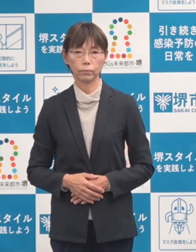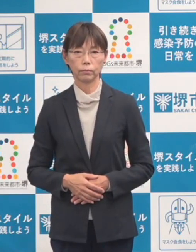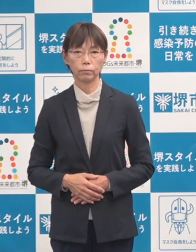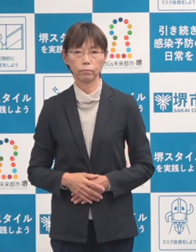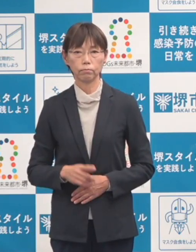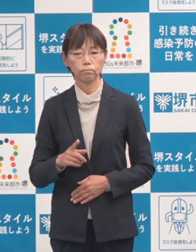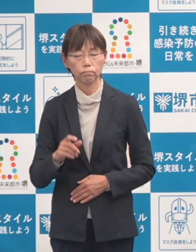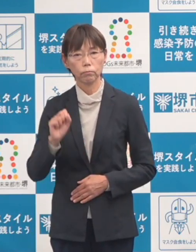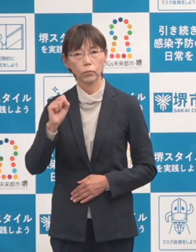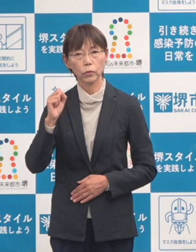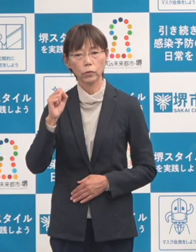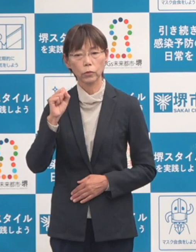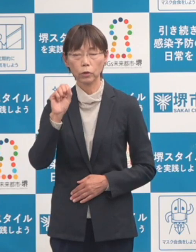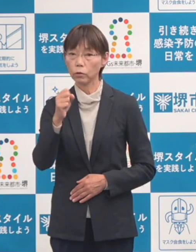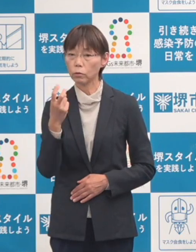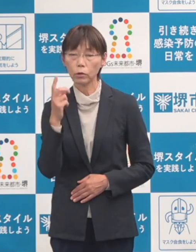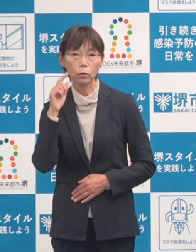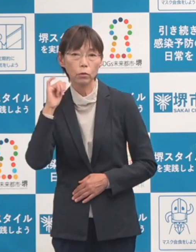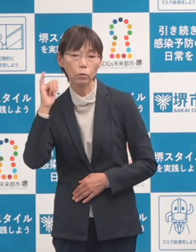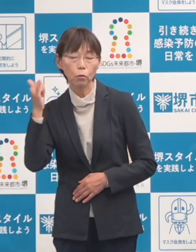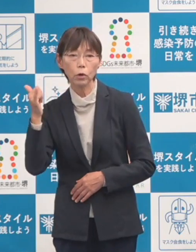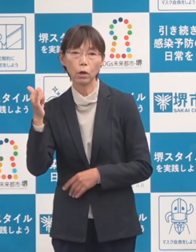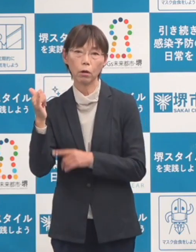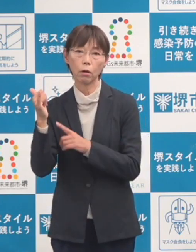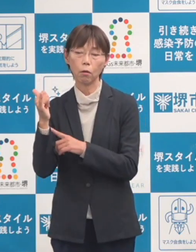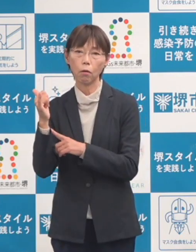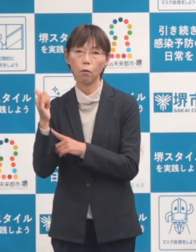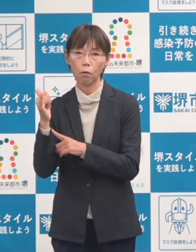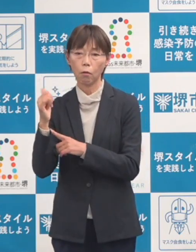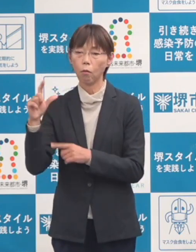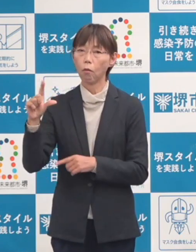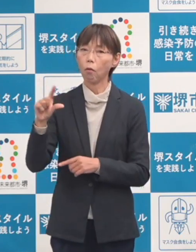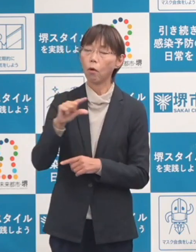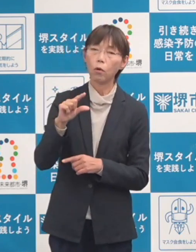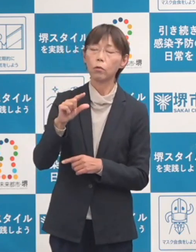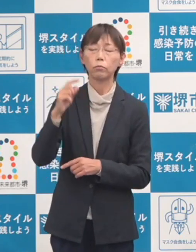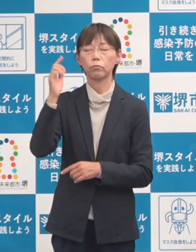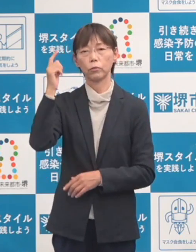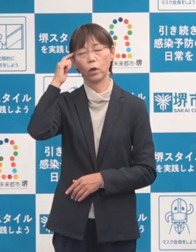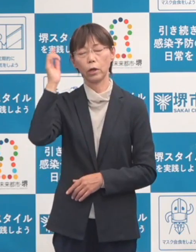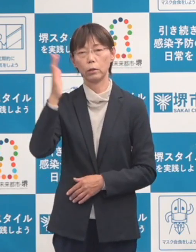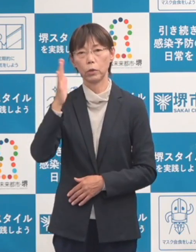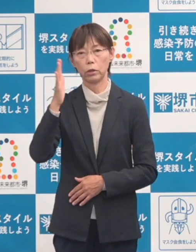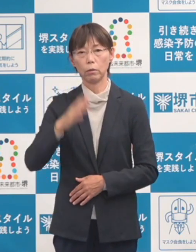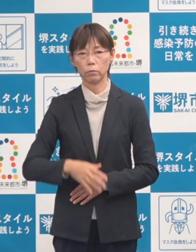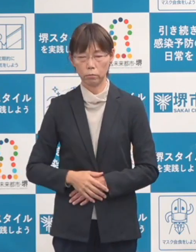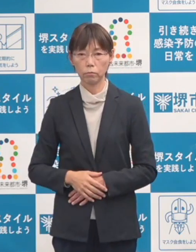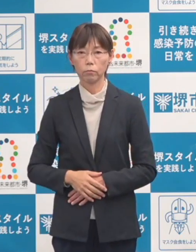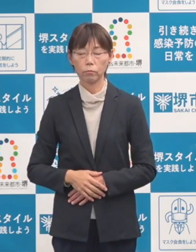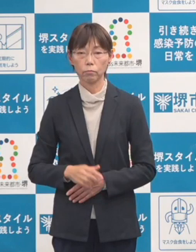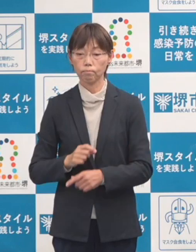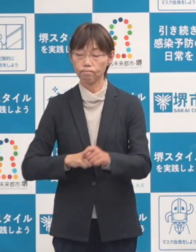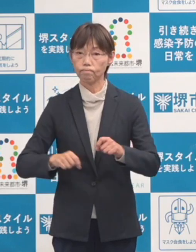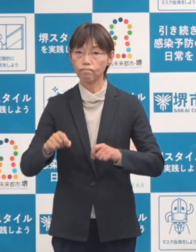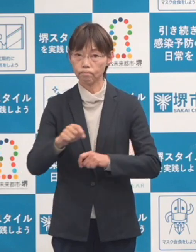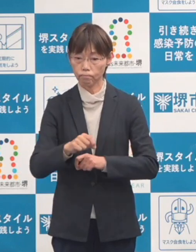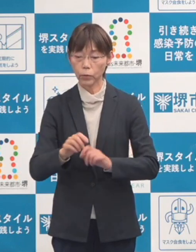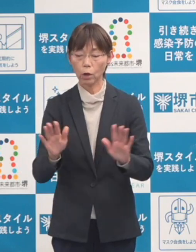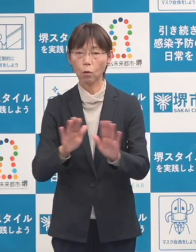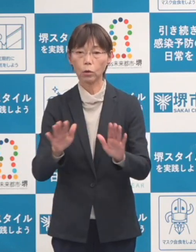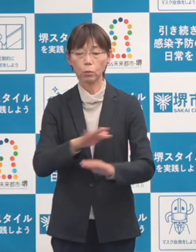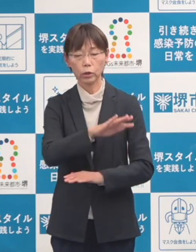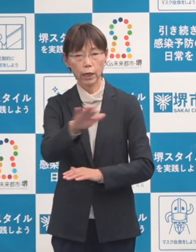子育て環境の低下につながると私は考えていません。一方でお伝えしている通り、子どもたちへの支援であった